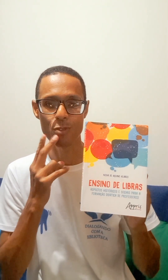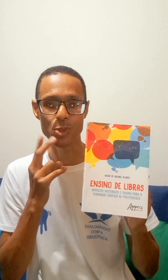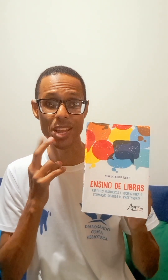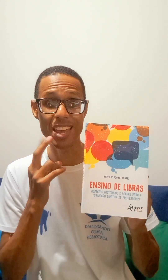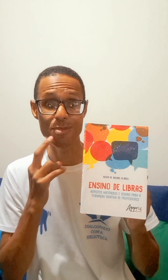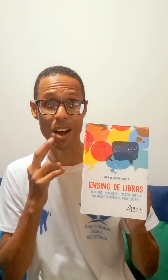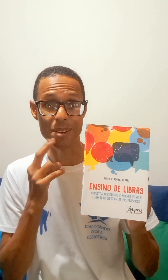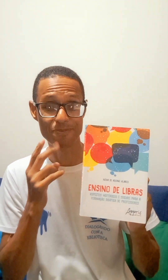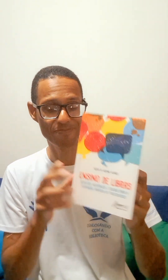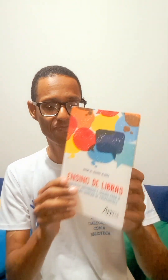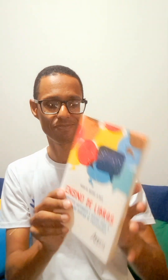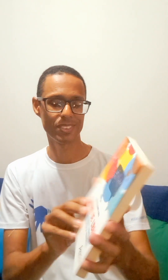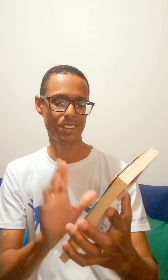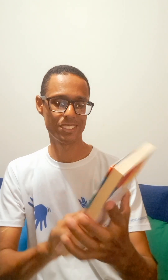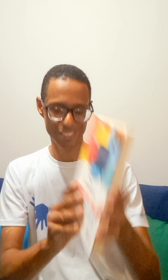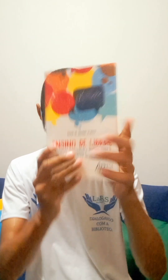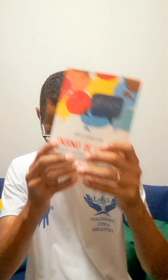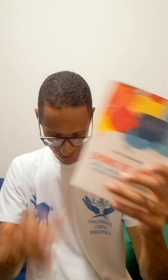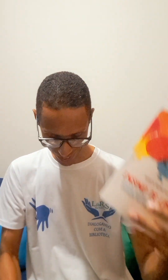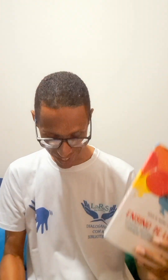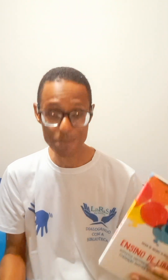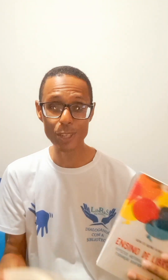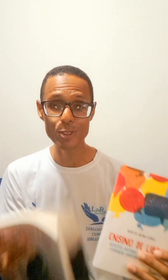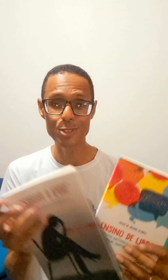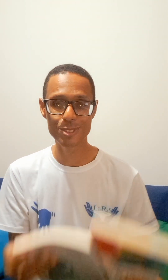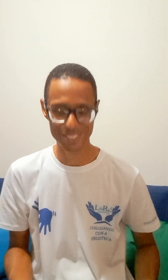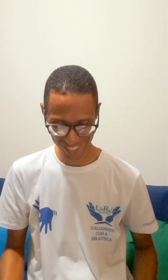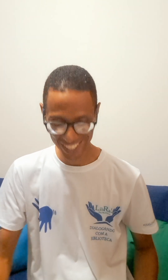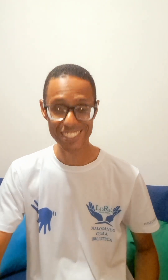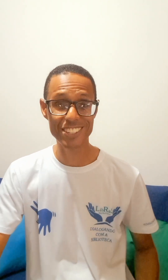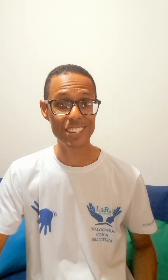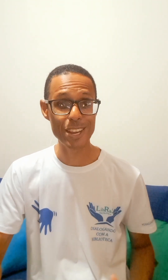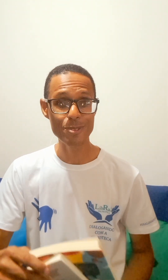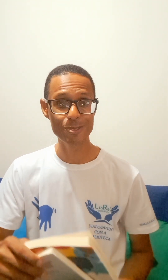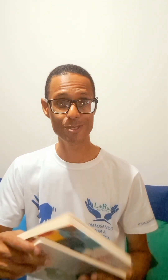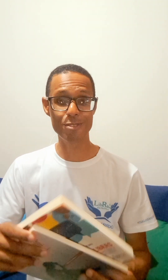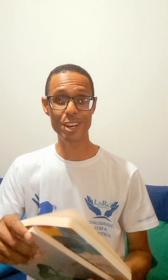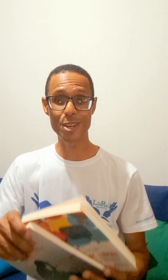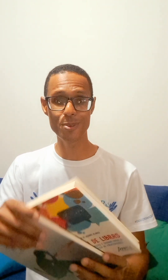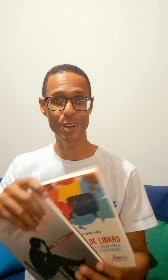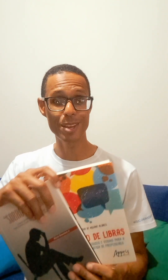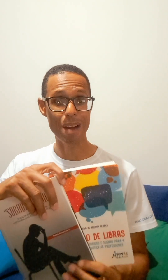Professora Neiva. Então, recebidos de janeiro, fevereiro e